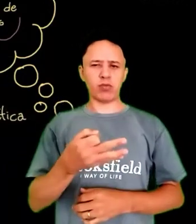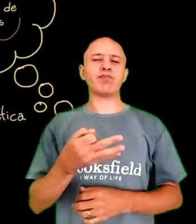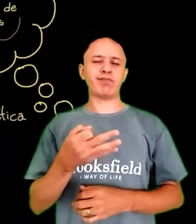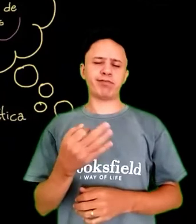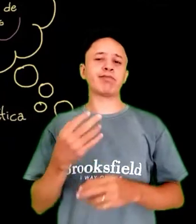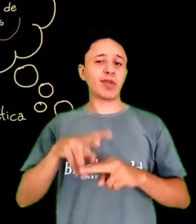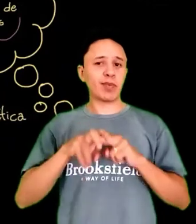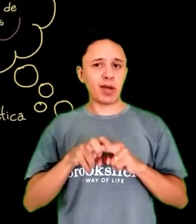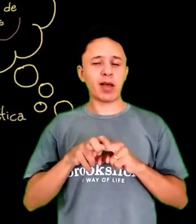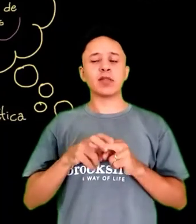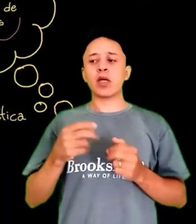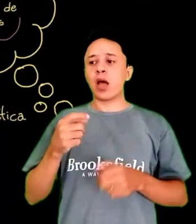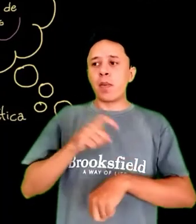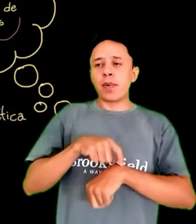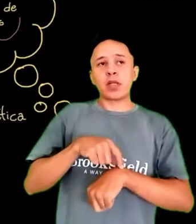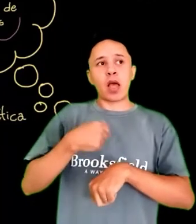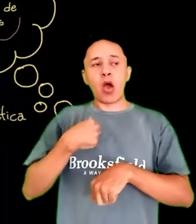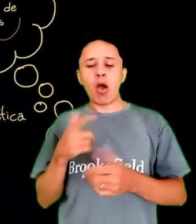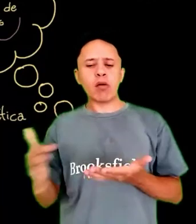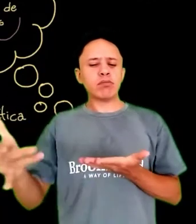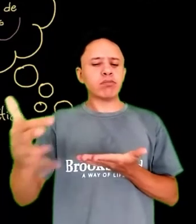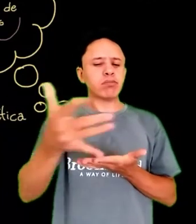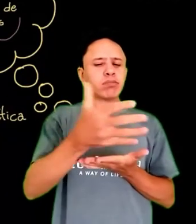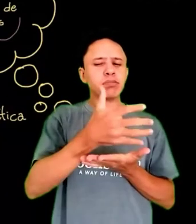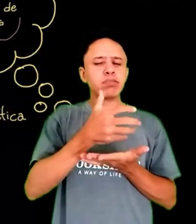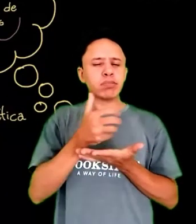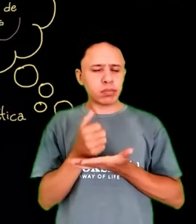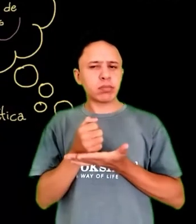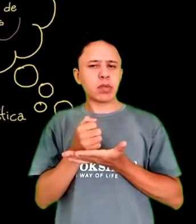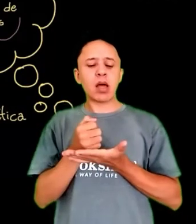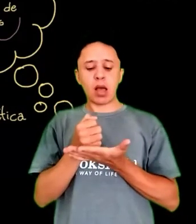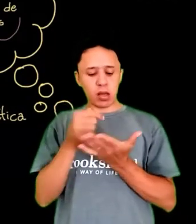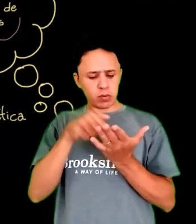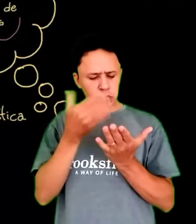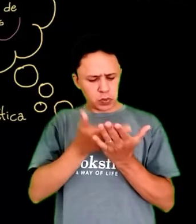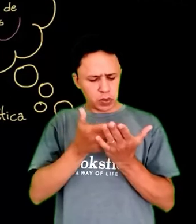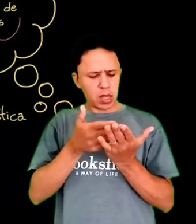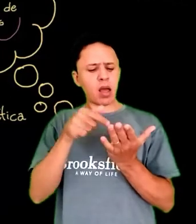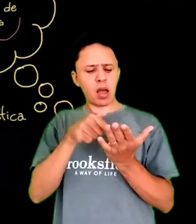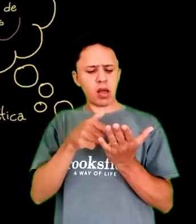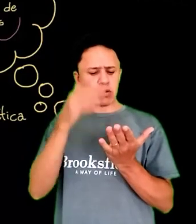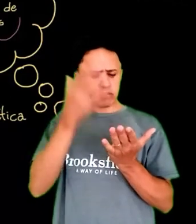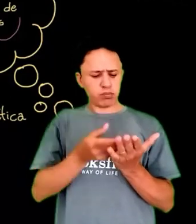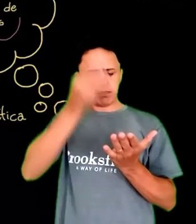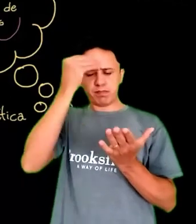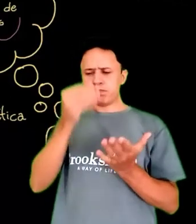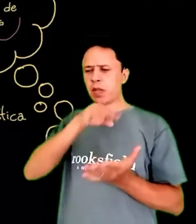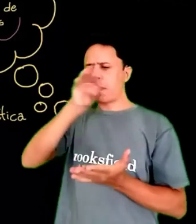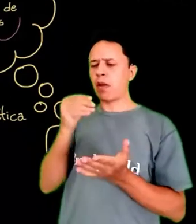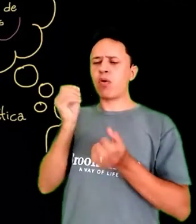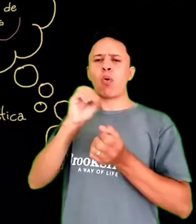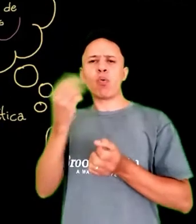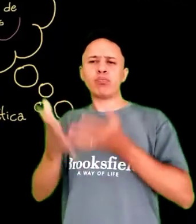da nossa opinião. Isso porque, a partir do momento que recolhemos dados e fontes para defender algo que acreditamos,